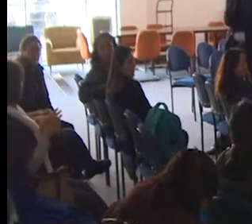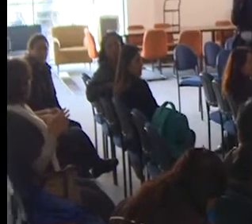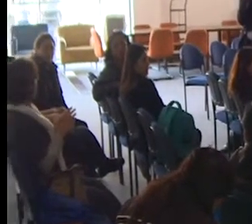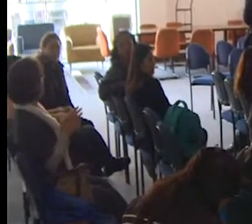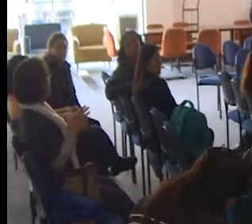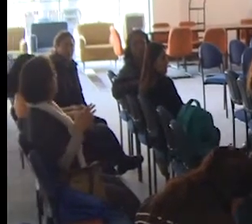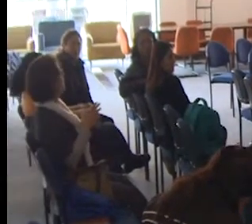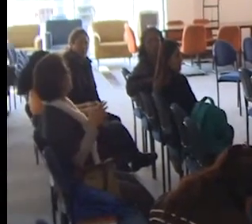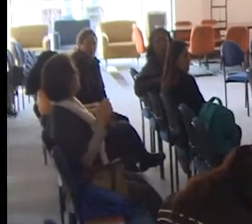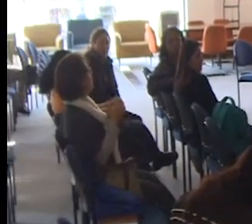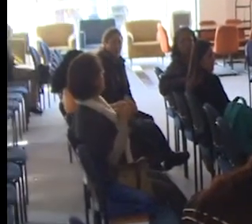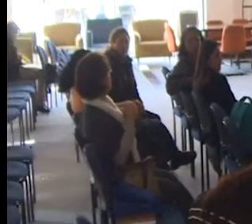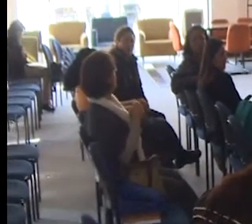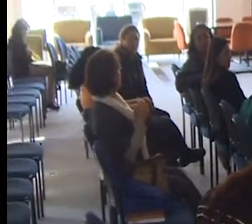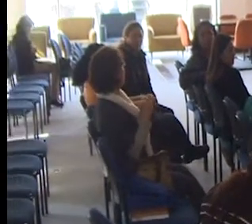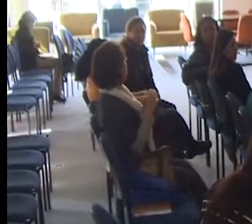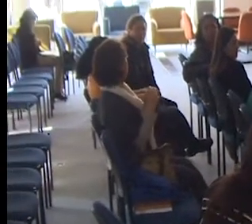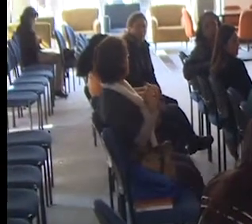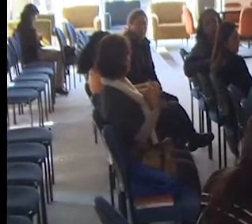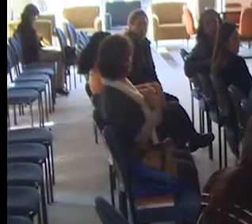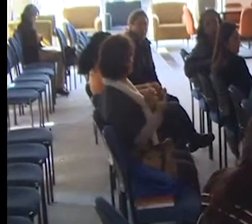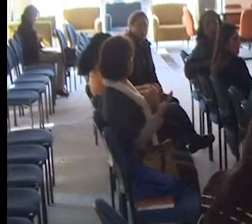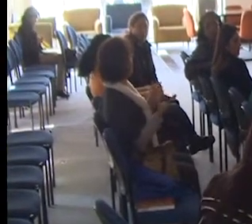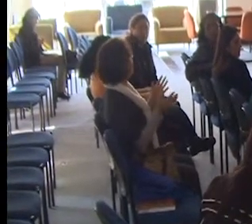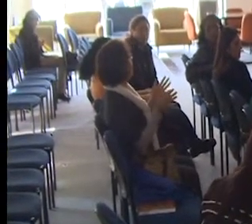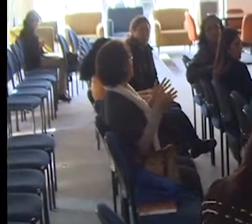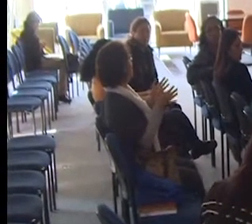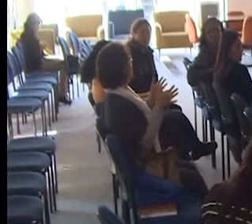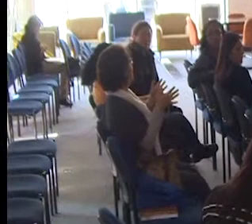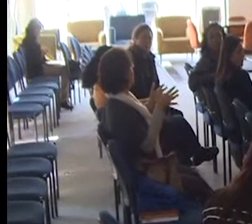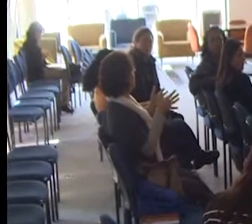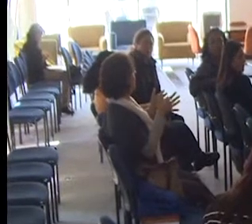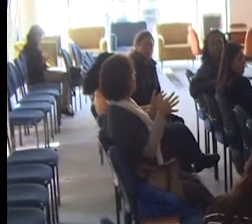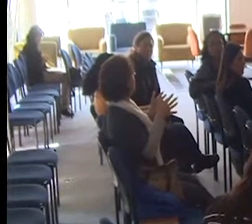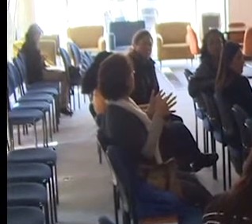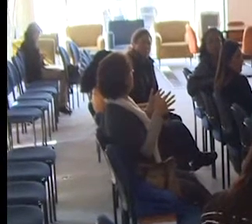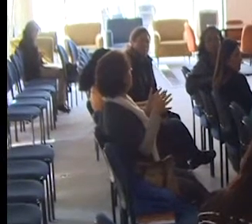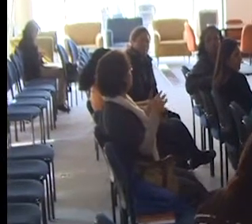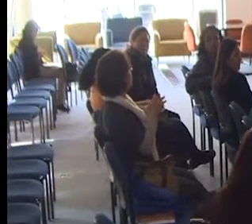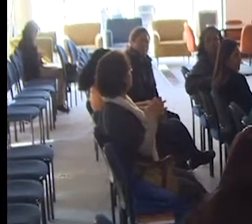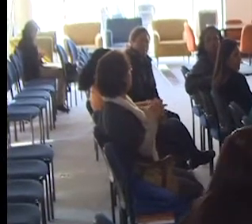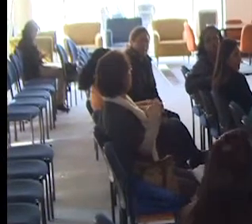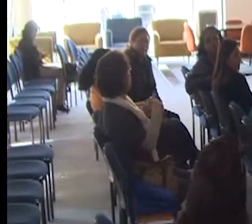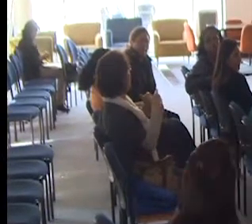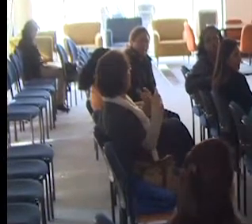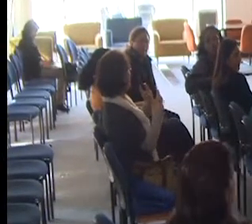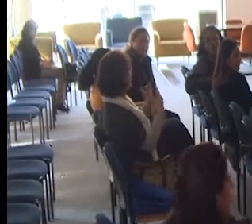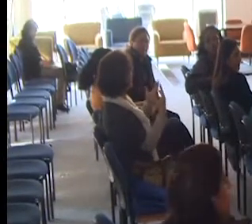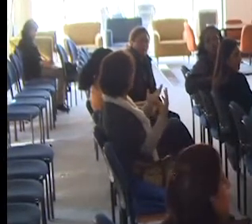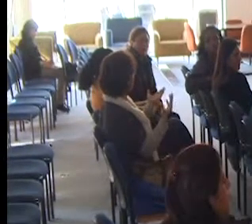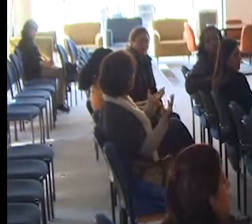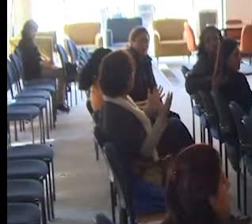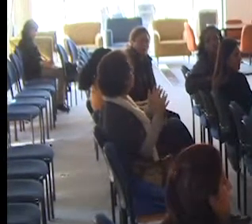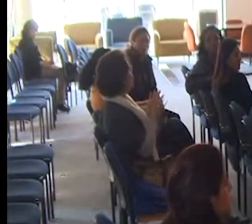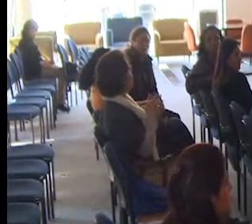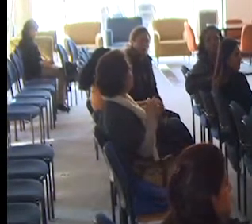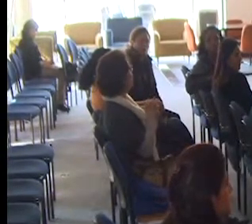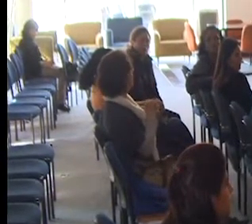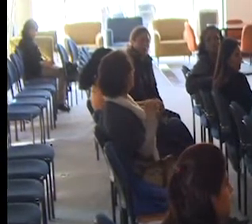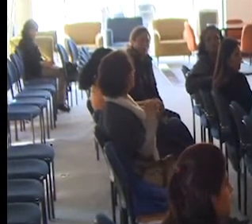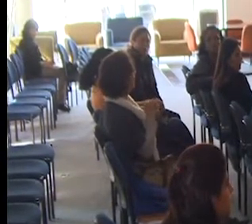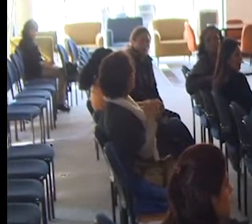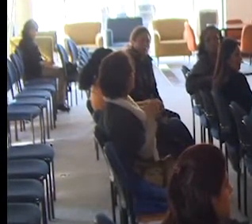bases de comunicación desde lo biológico ni desde familia, que hace que la comunicación sea de alguna otra forma una barrera más